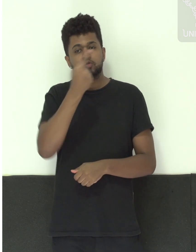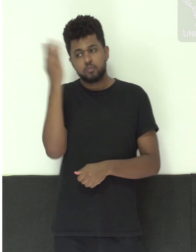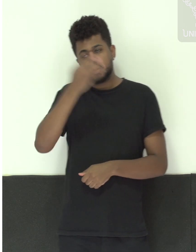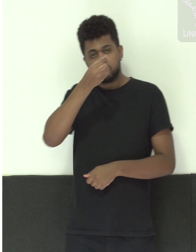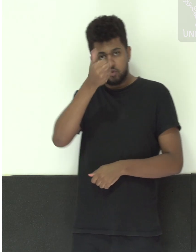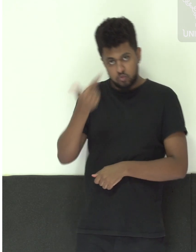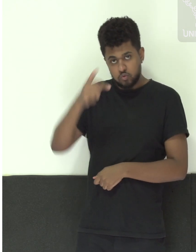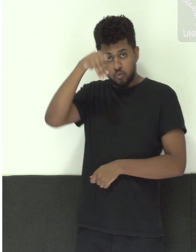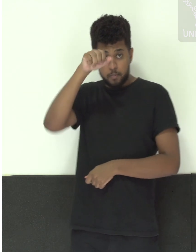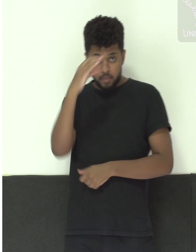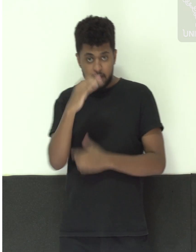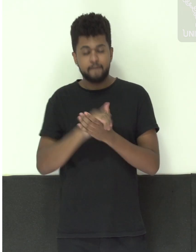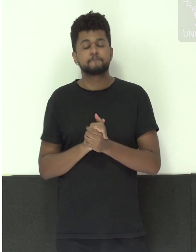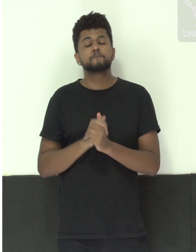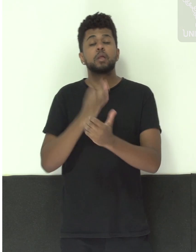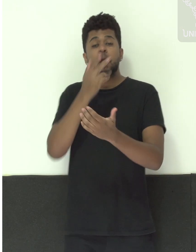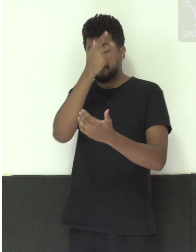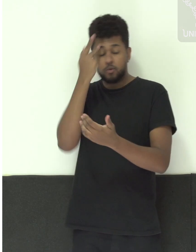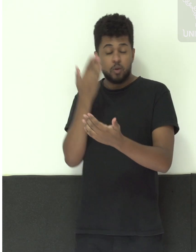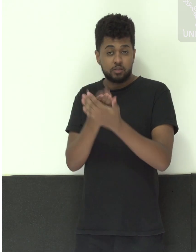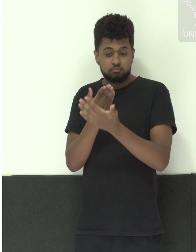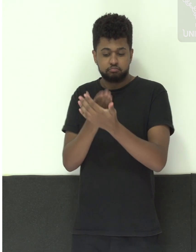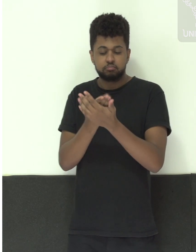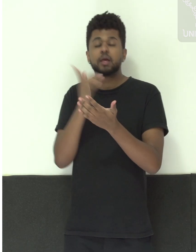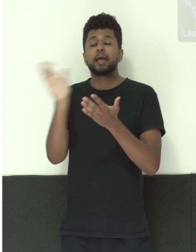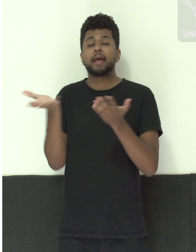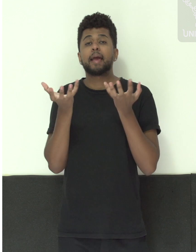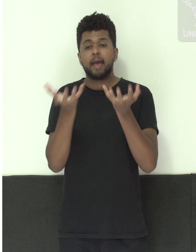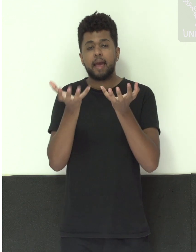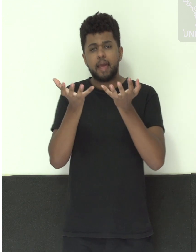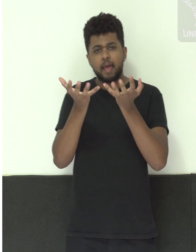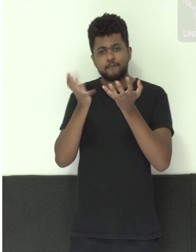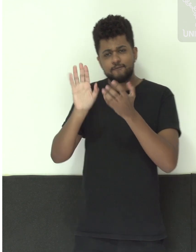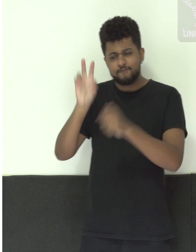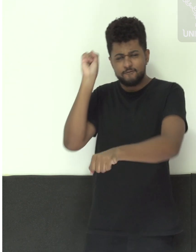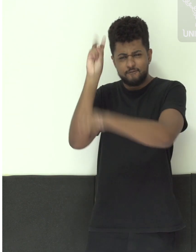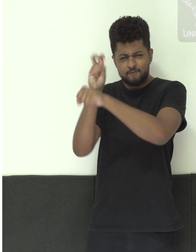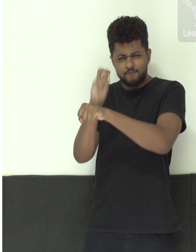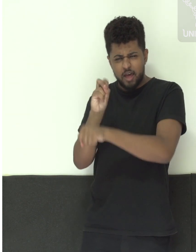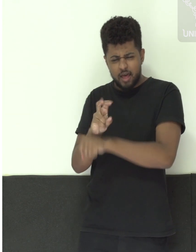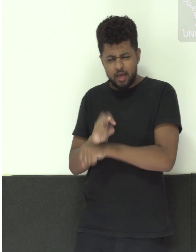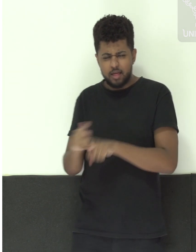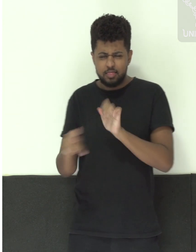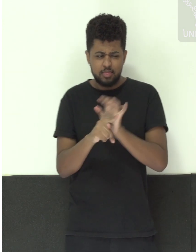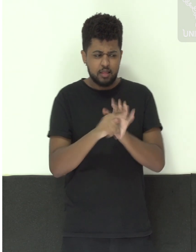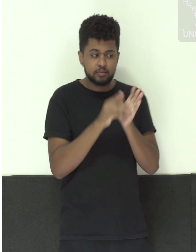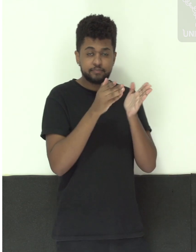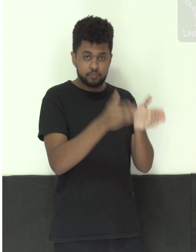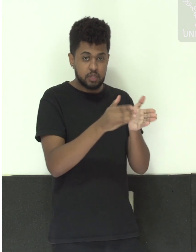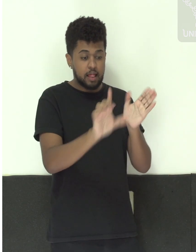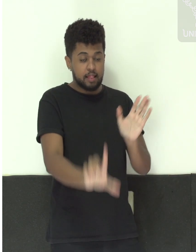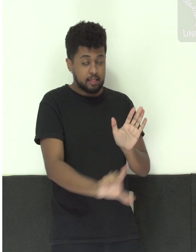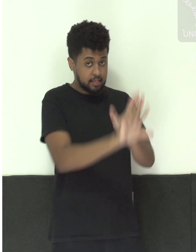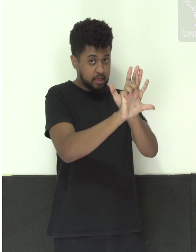21/2012, MEC, os estudantes que optarem por concorrer às vagas reservadas em decorrência do exposto na